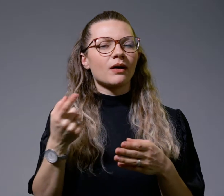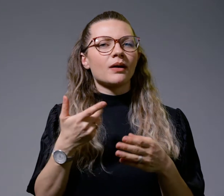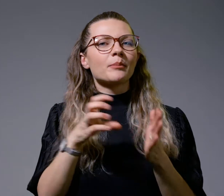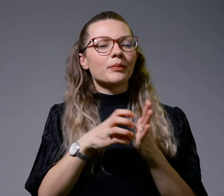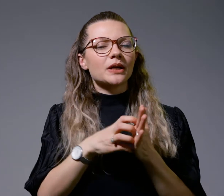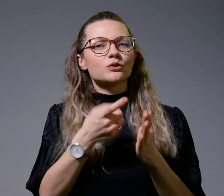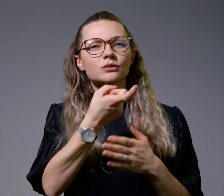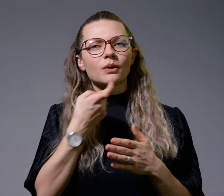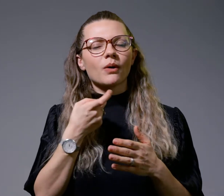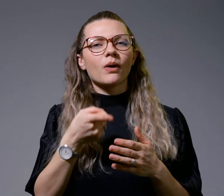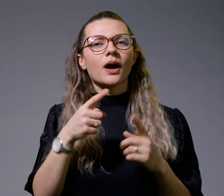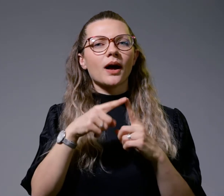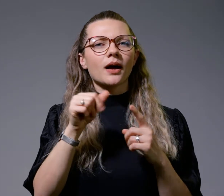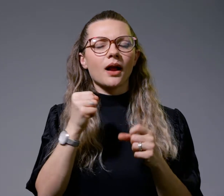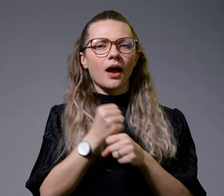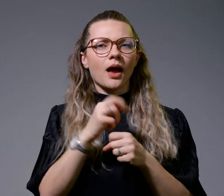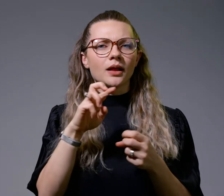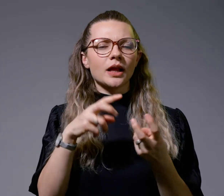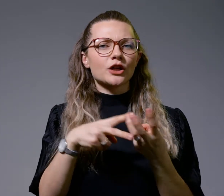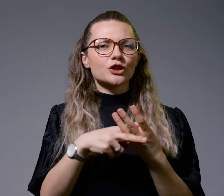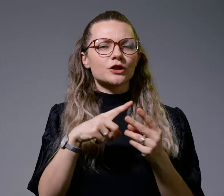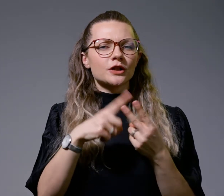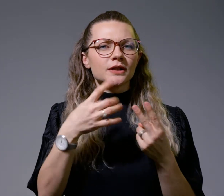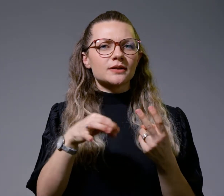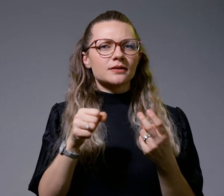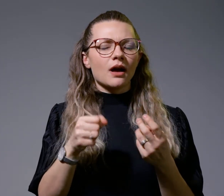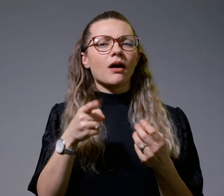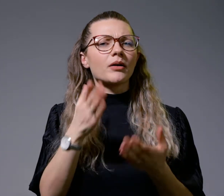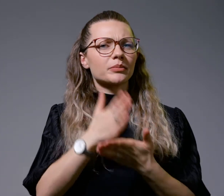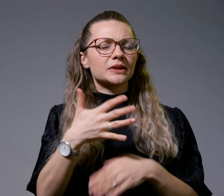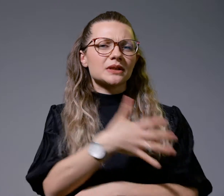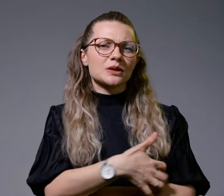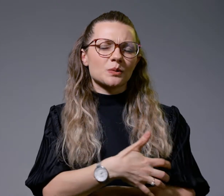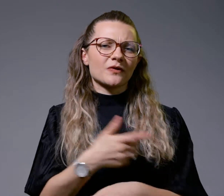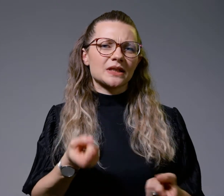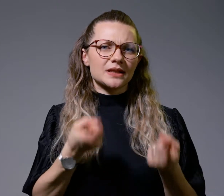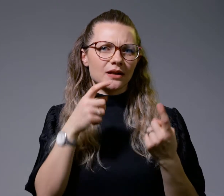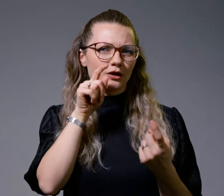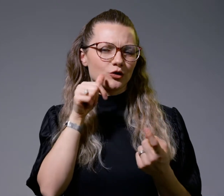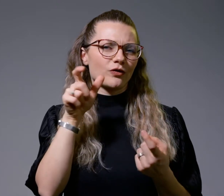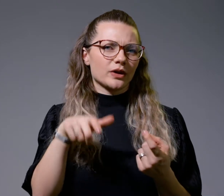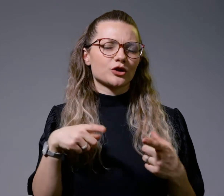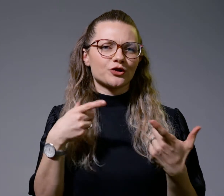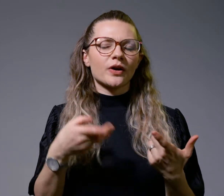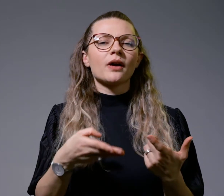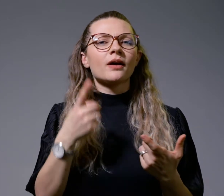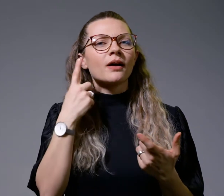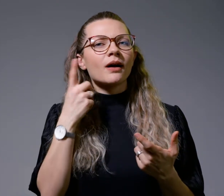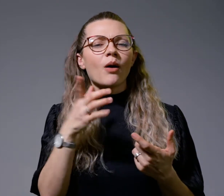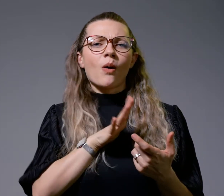село Градешница. Тој бил сиромашен селанец, кој се одликувал со извонредна снаодливост